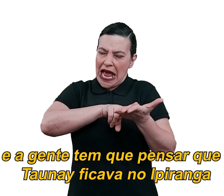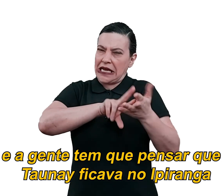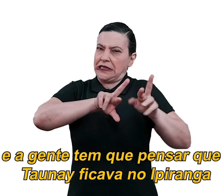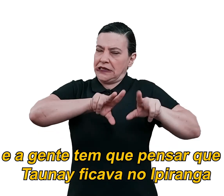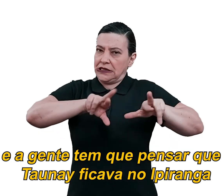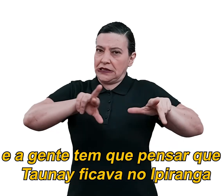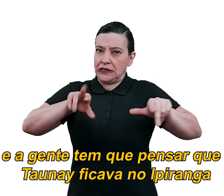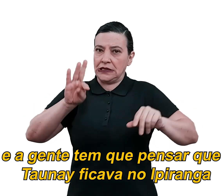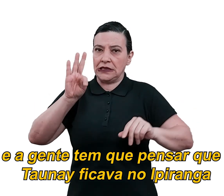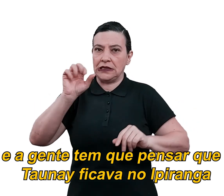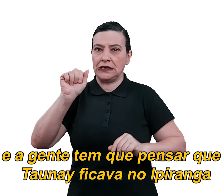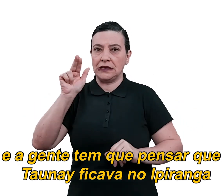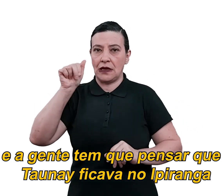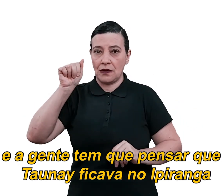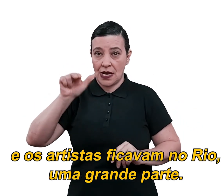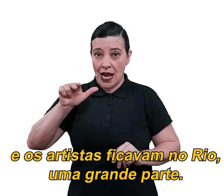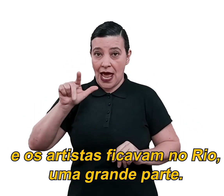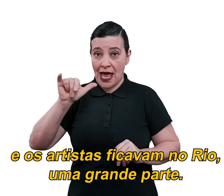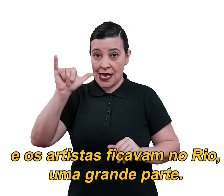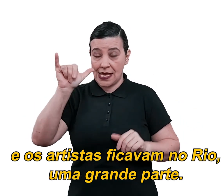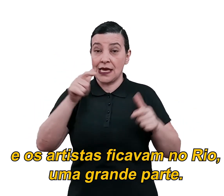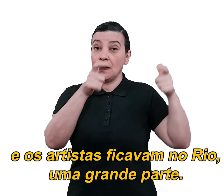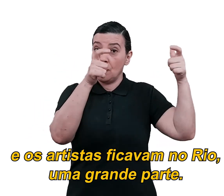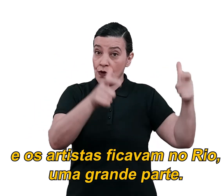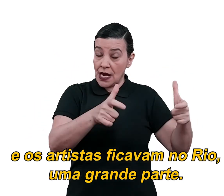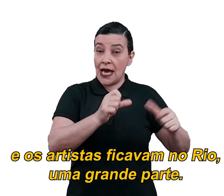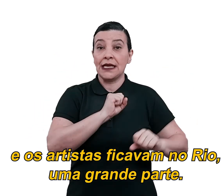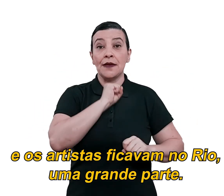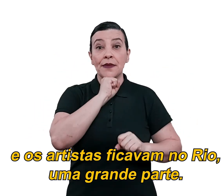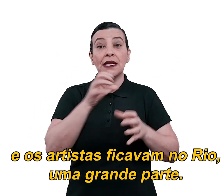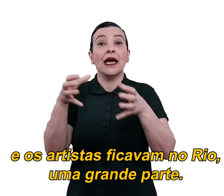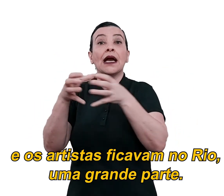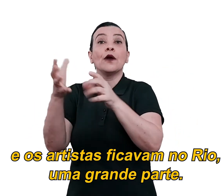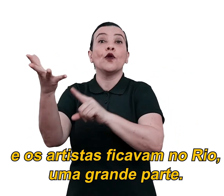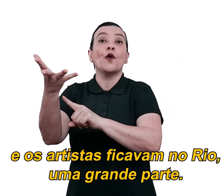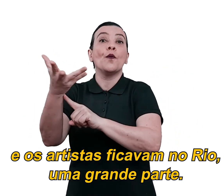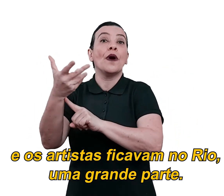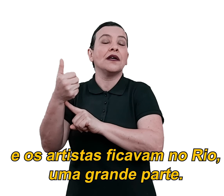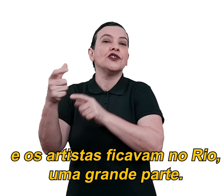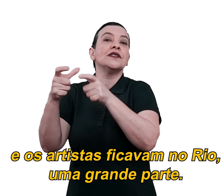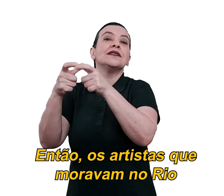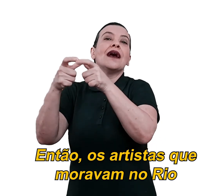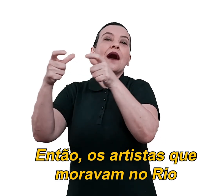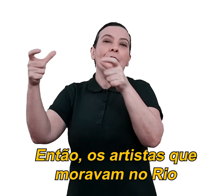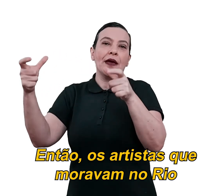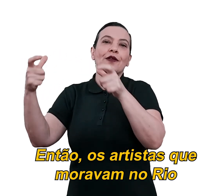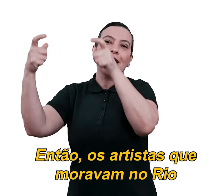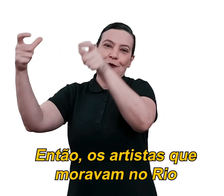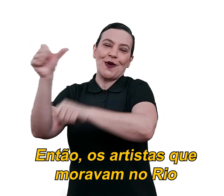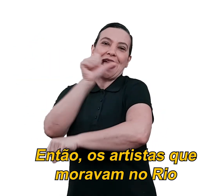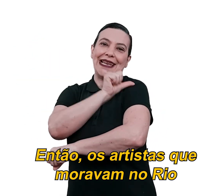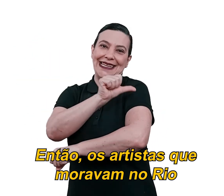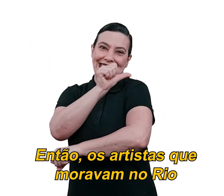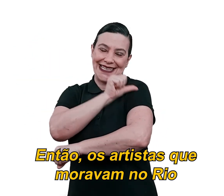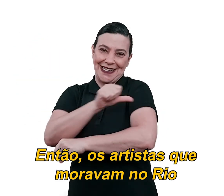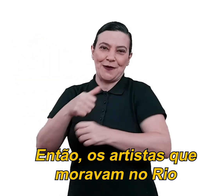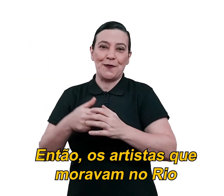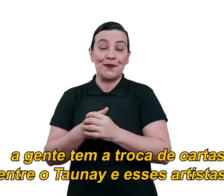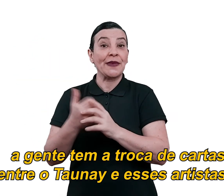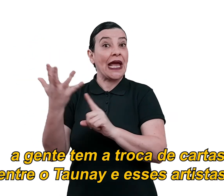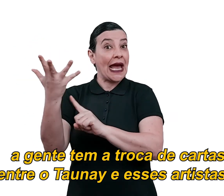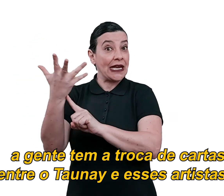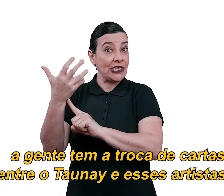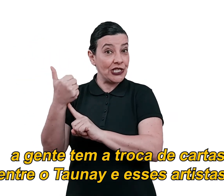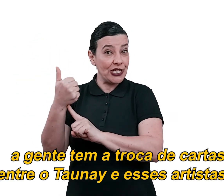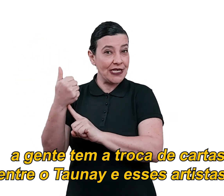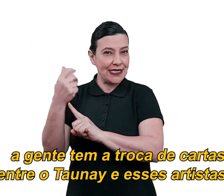pensar que o Toné ficava no Ipiranga, né, e os artistas ficavam no Rio, uma grande parte. Então, os artistas que moravam no Rio,